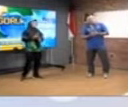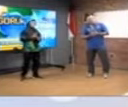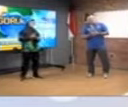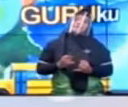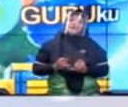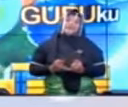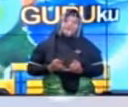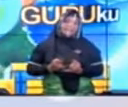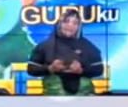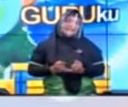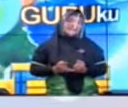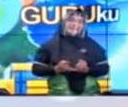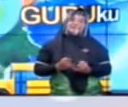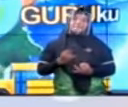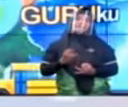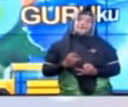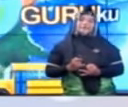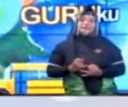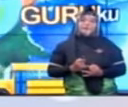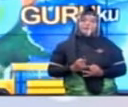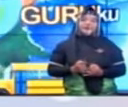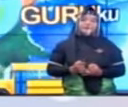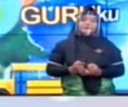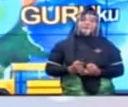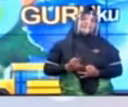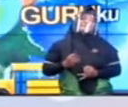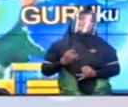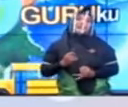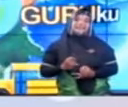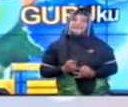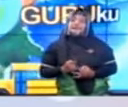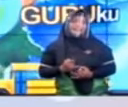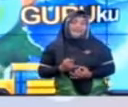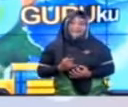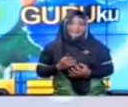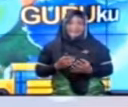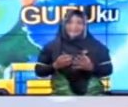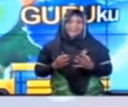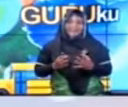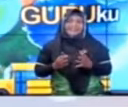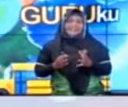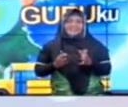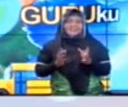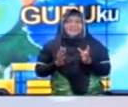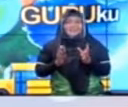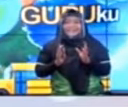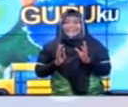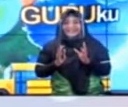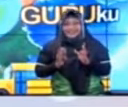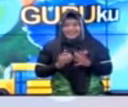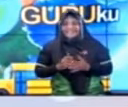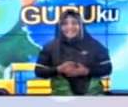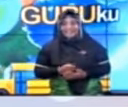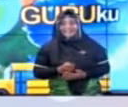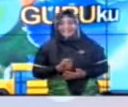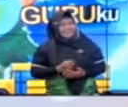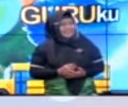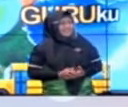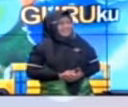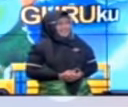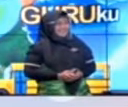iya. Ada memperkuat otot lengan, memperkuat otot bahu, melatih kekuatan genggaman tangan, serta meningkatkan